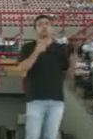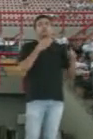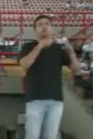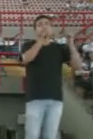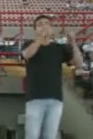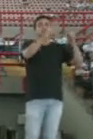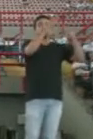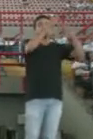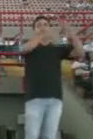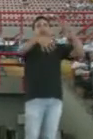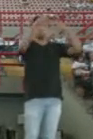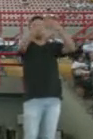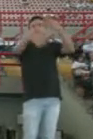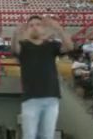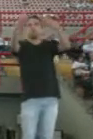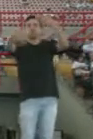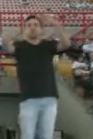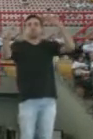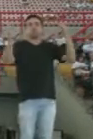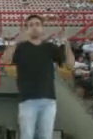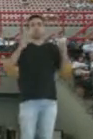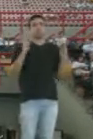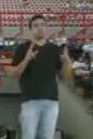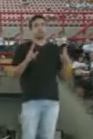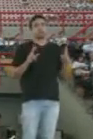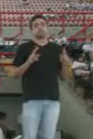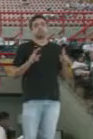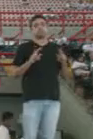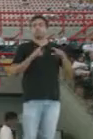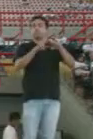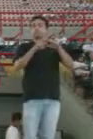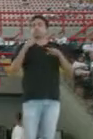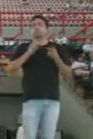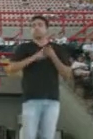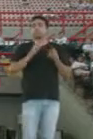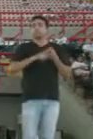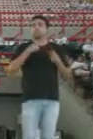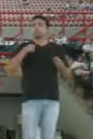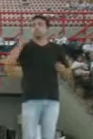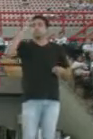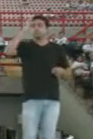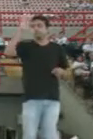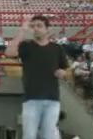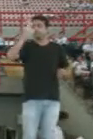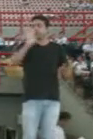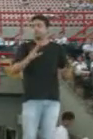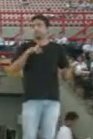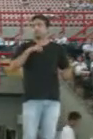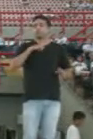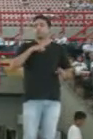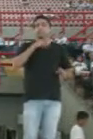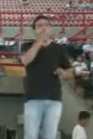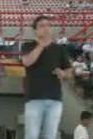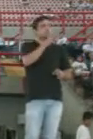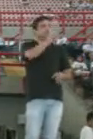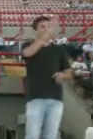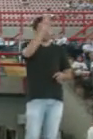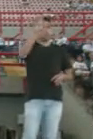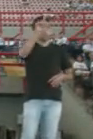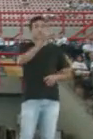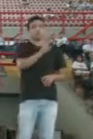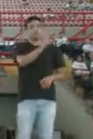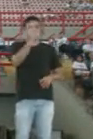você pode ir mais para dentro ainda, sim ou não? Sim. Vamos imaginar um site de